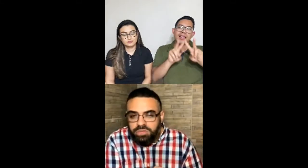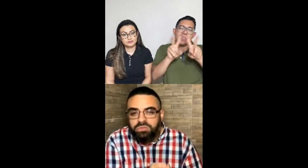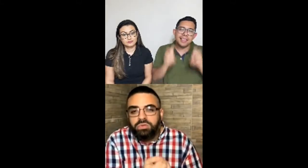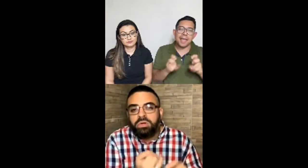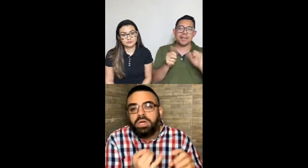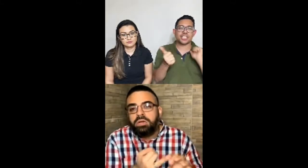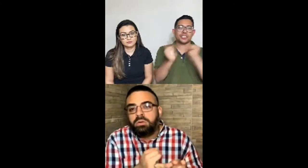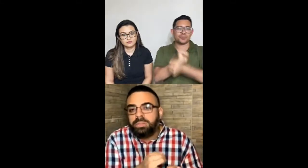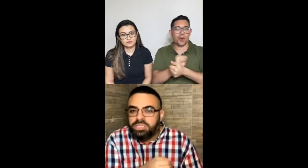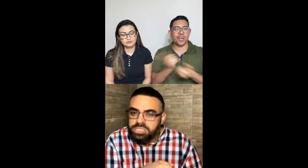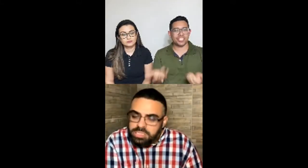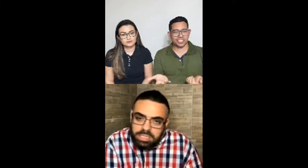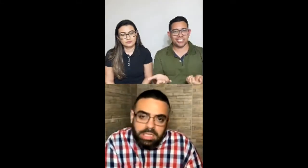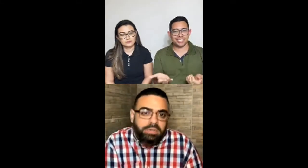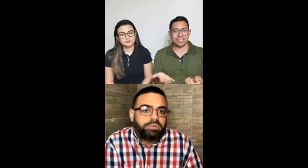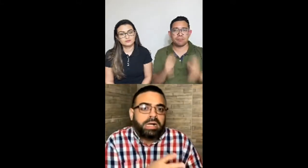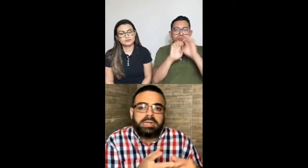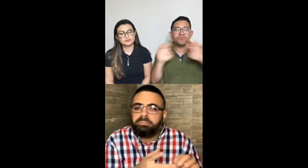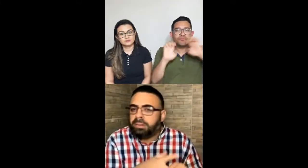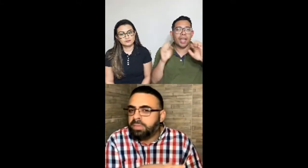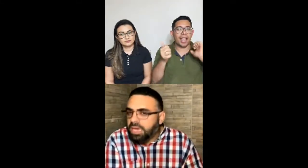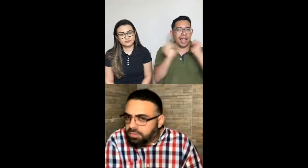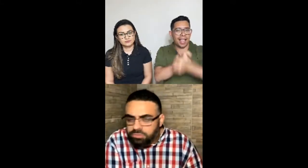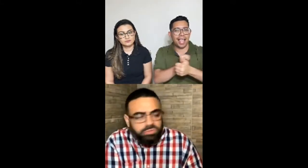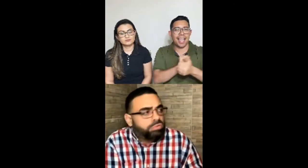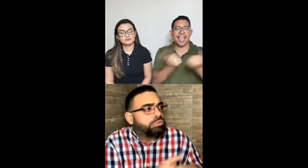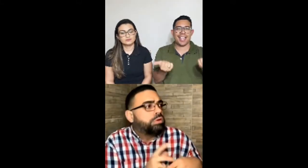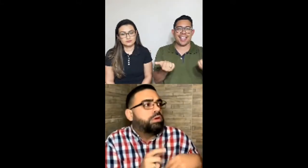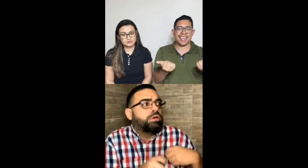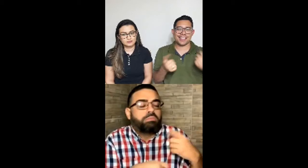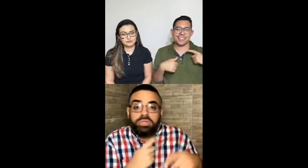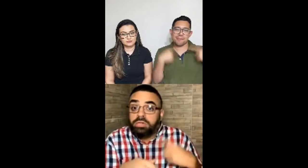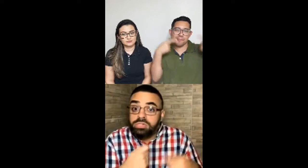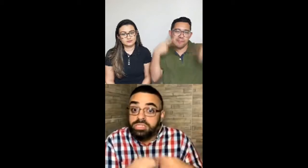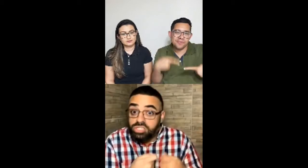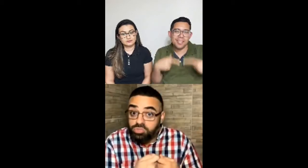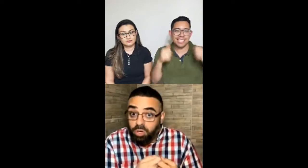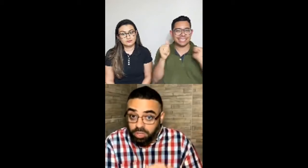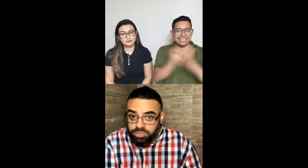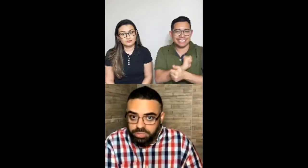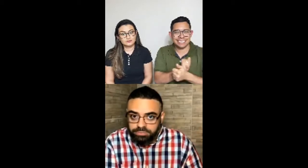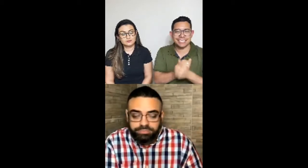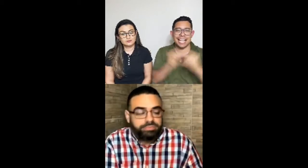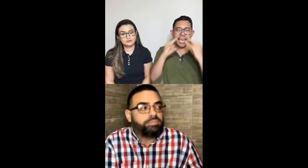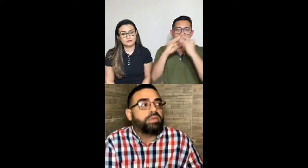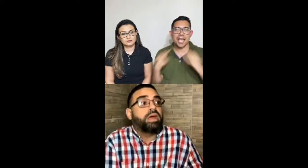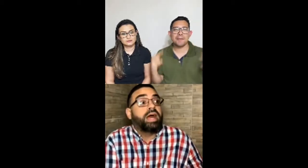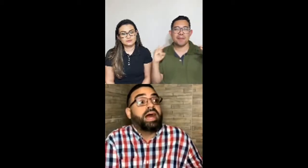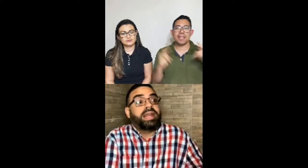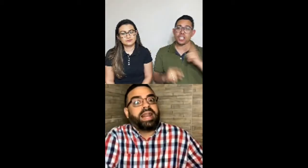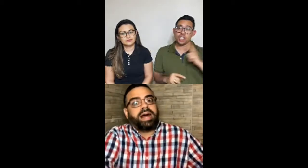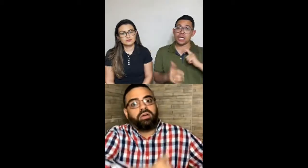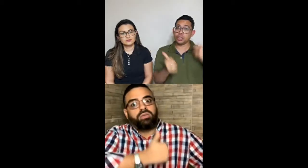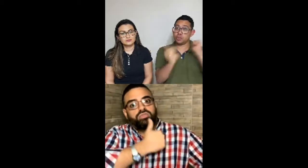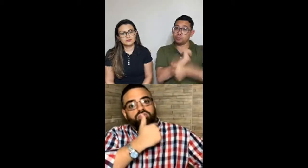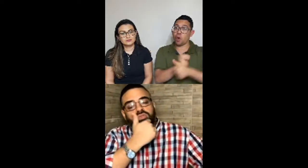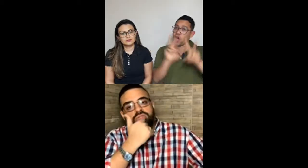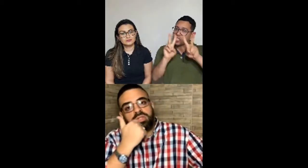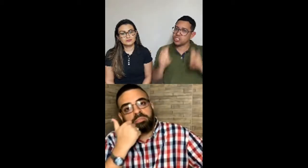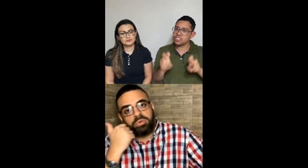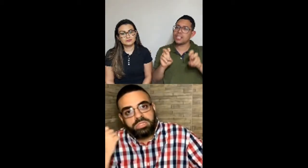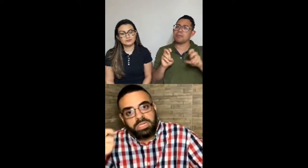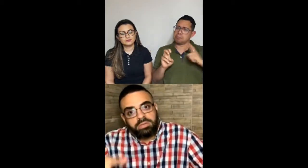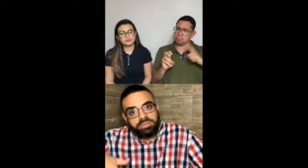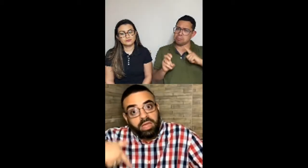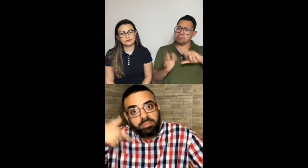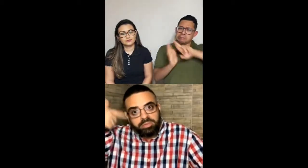que era vinculada ao esporte. Então, era evangelismo esportivo, competição, acampamento,